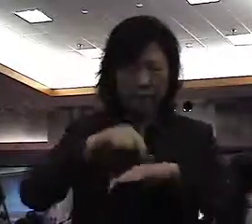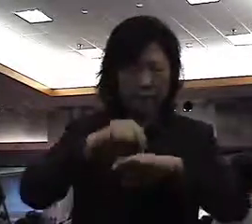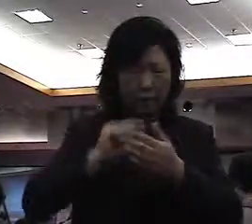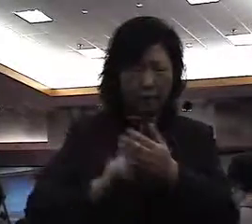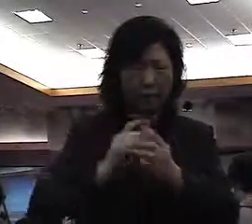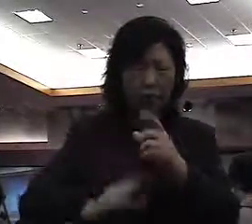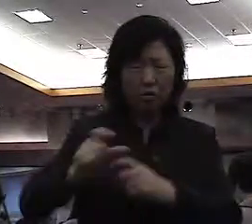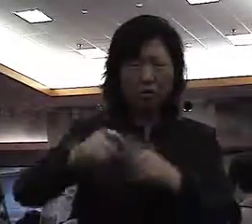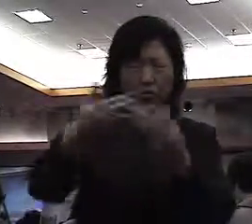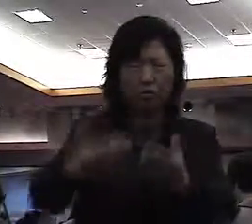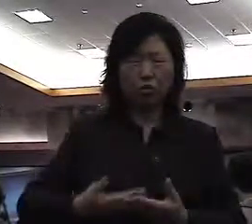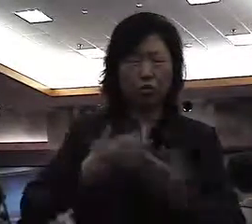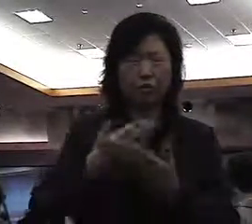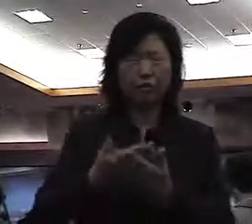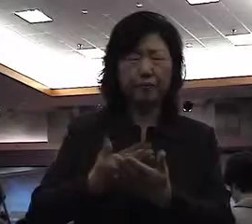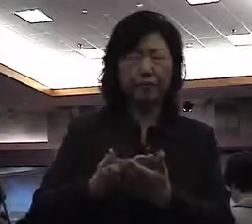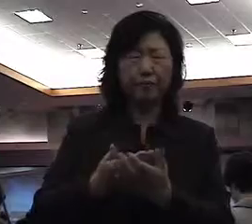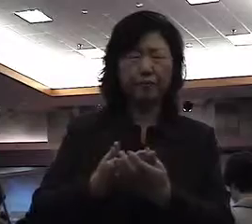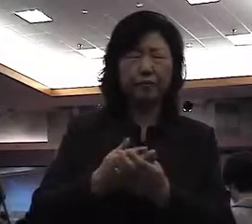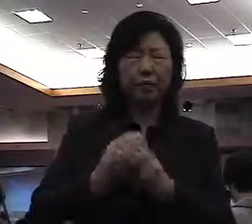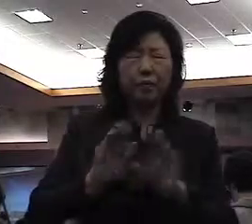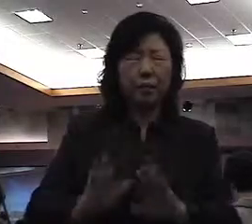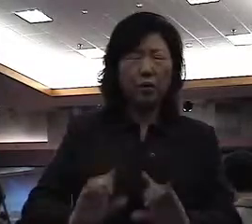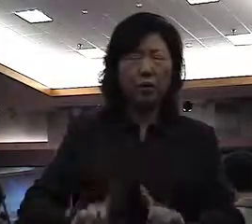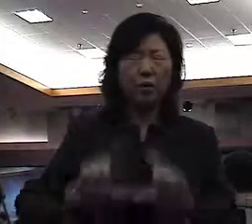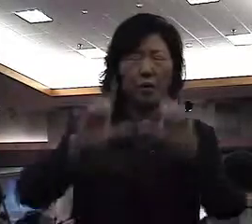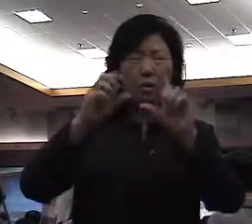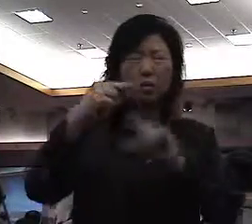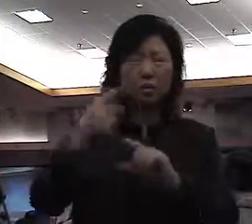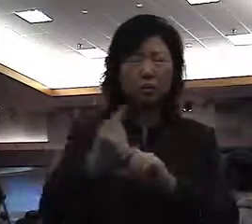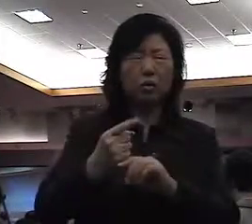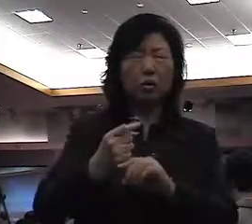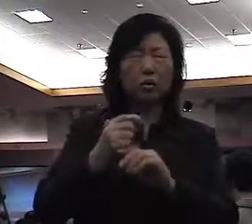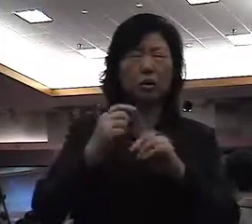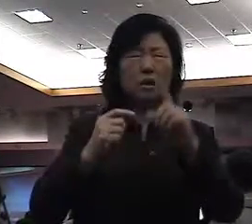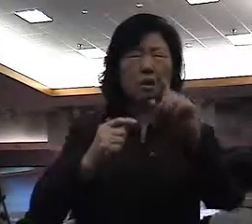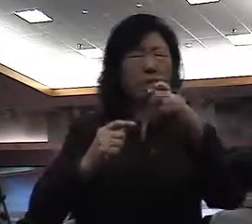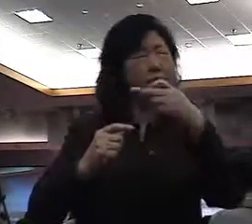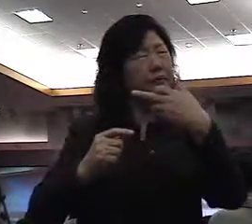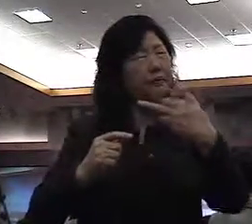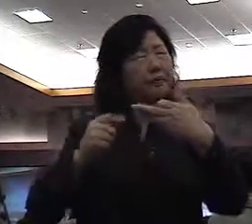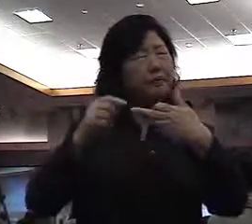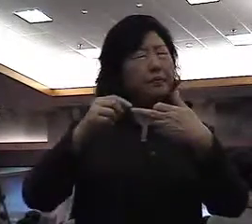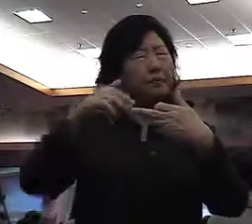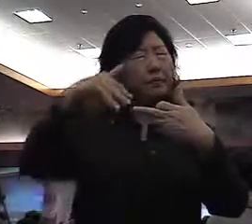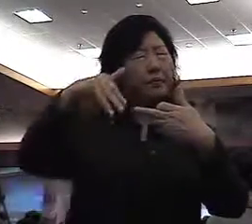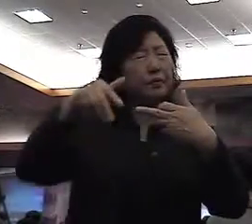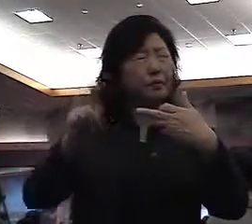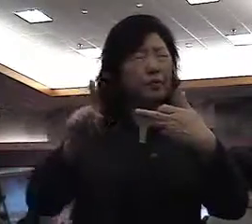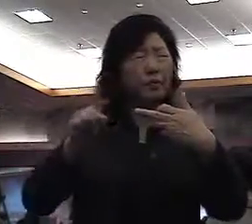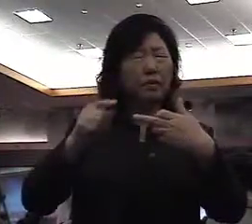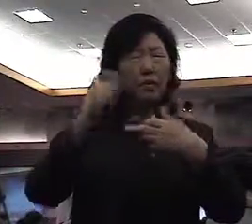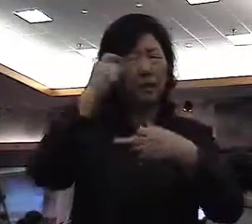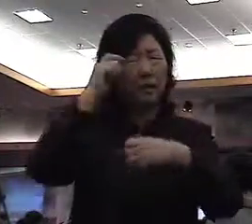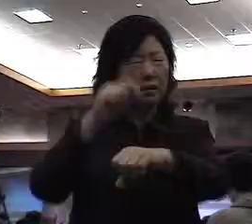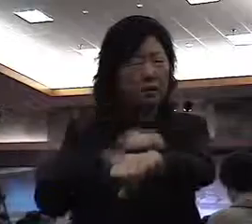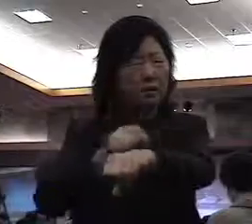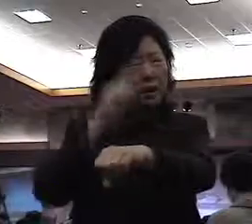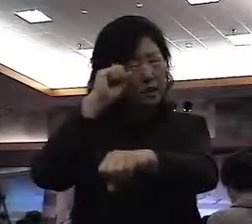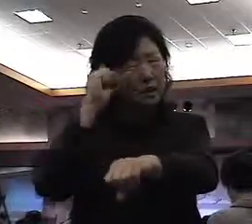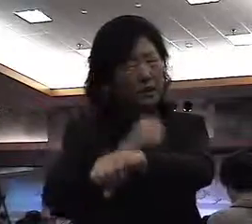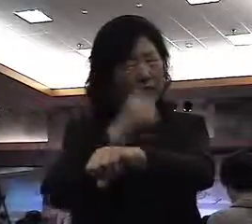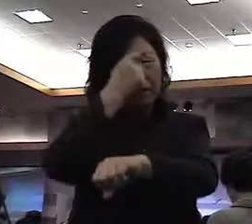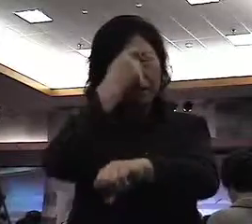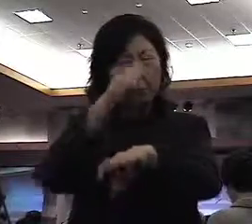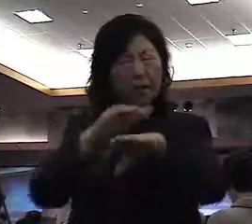마음을 더하여 주시옵소서. 금년에도 제17차 특별 새벽기도회를 통해서